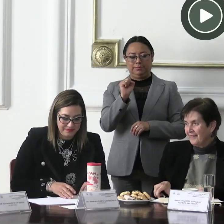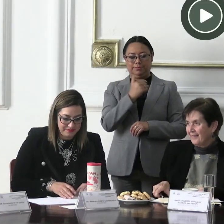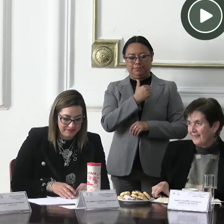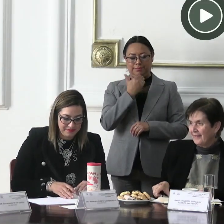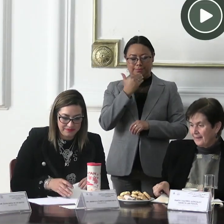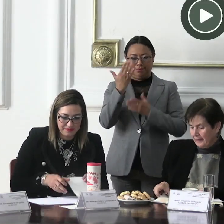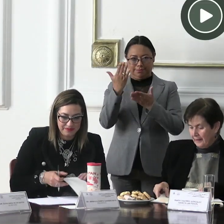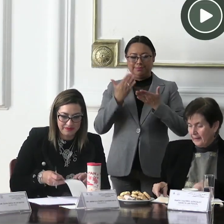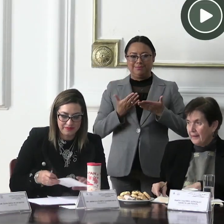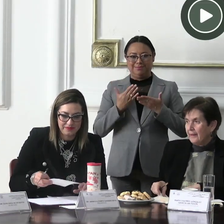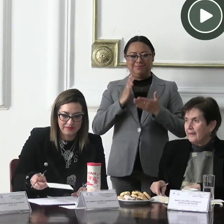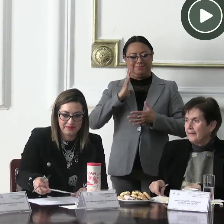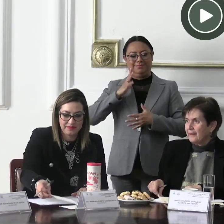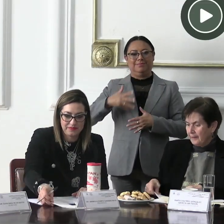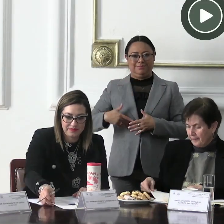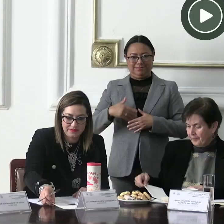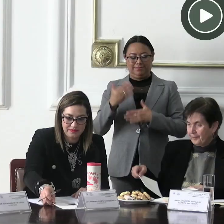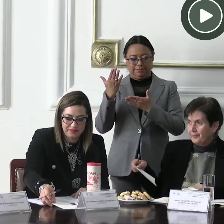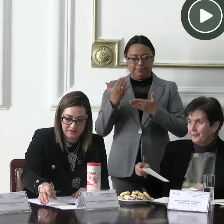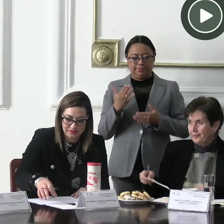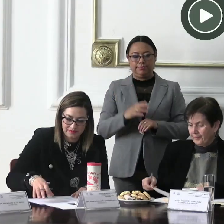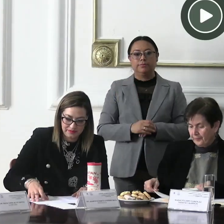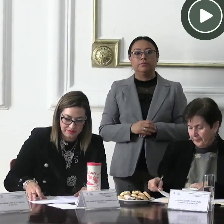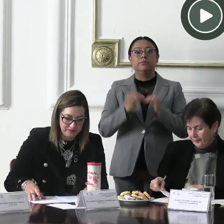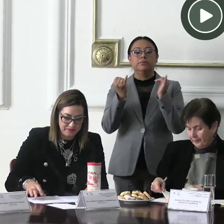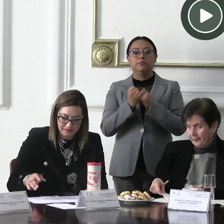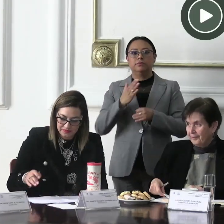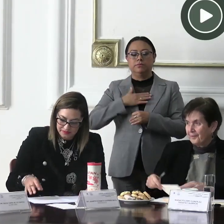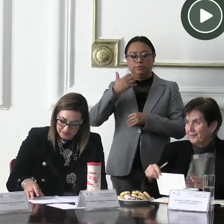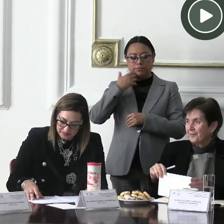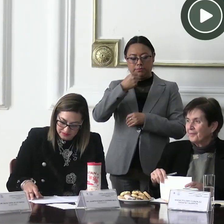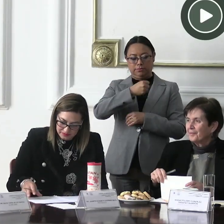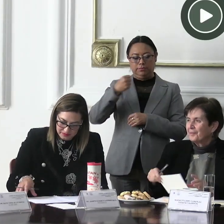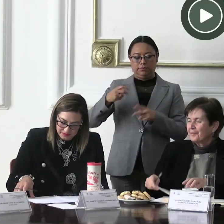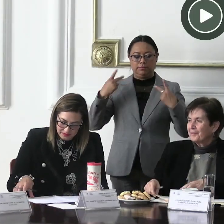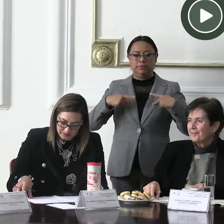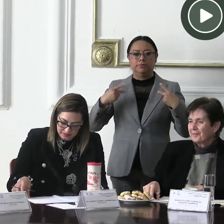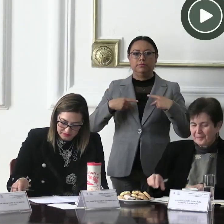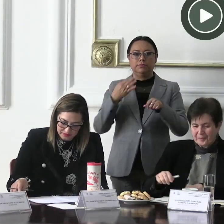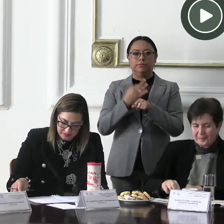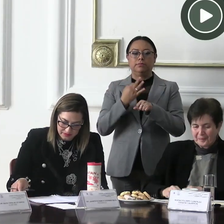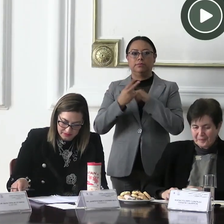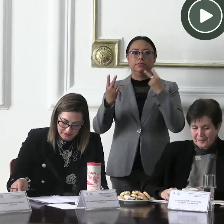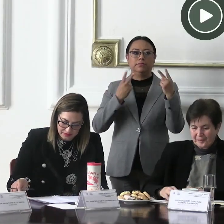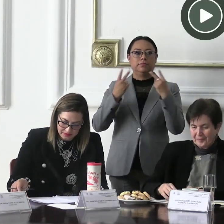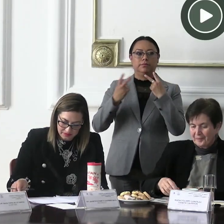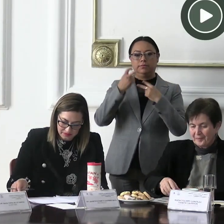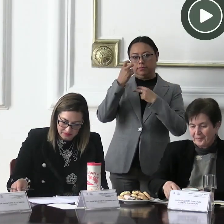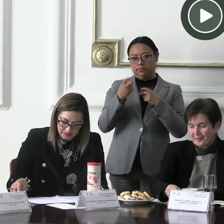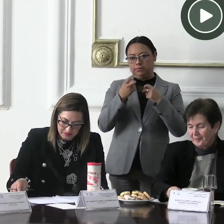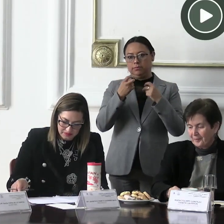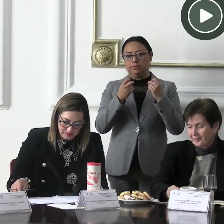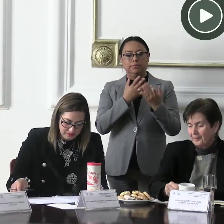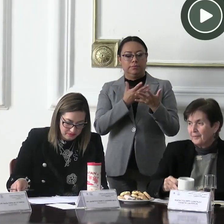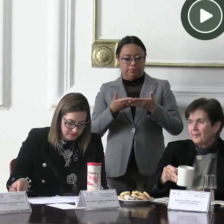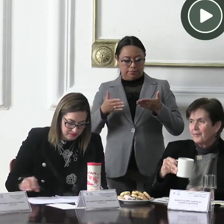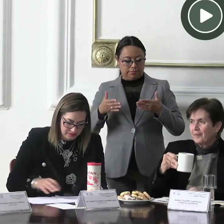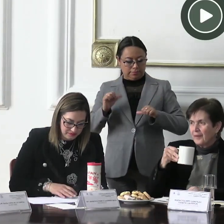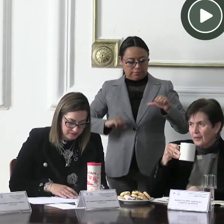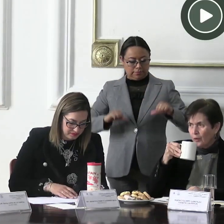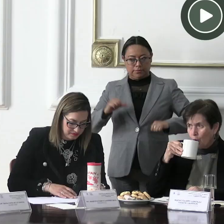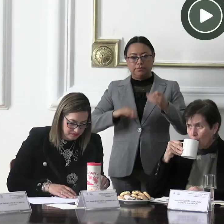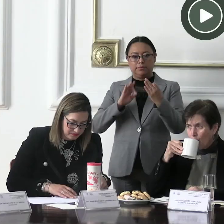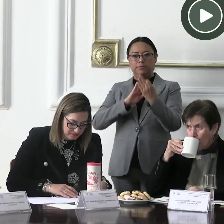tenerla por aquí. Saludo también a la gente que está dando seguimiento a este ejercicio de rendición de cuentas